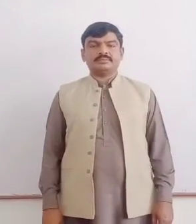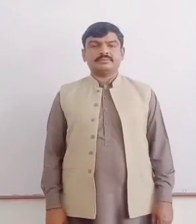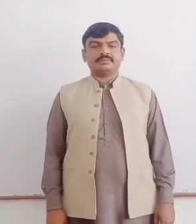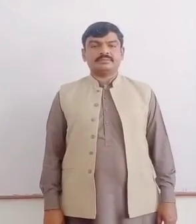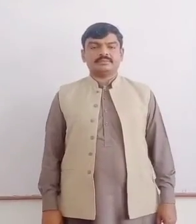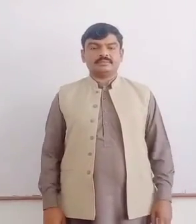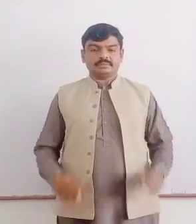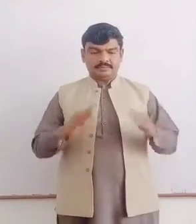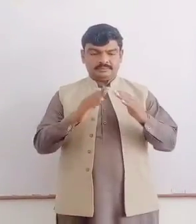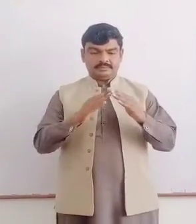صحن،